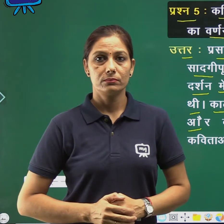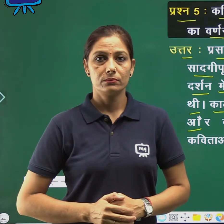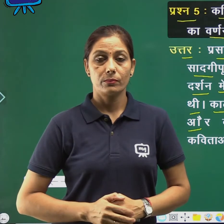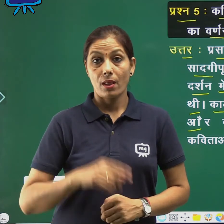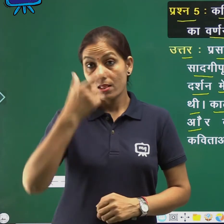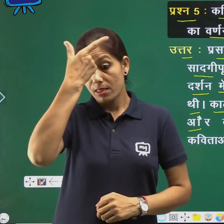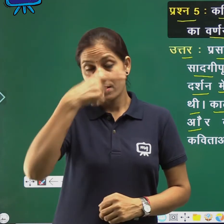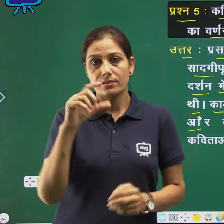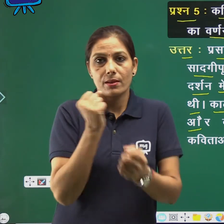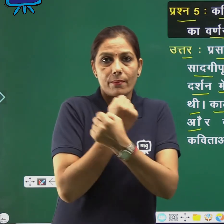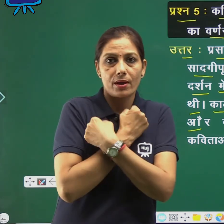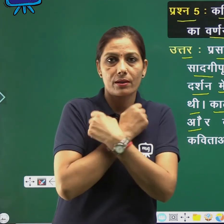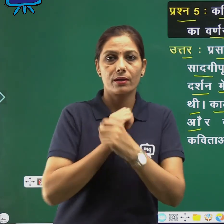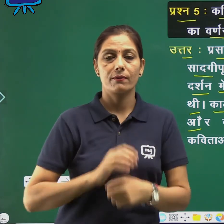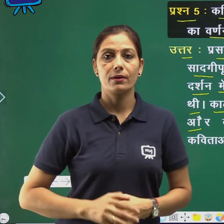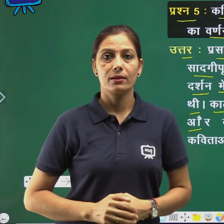देश प्रेम